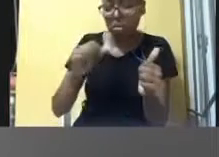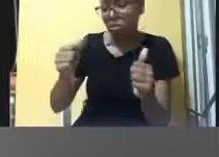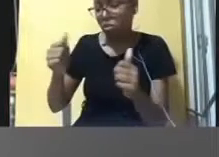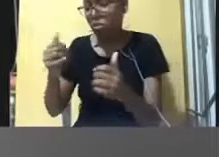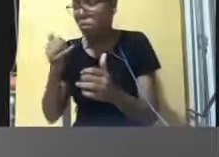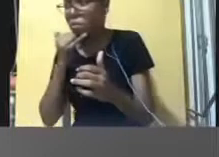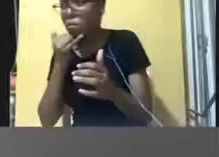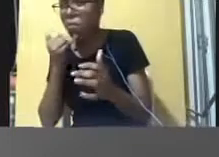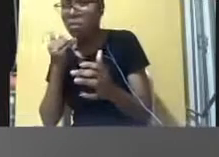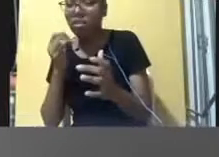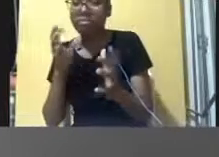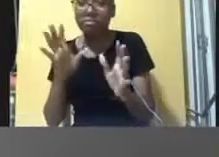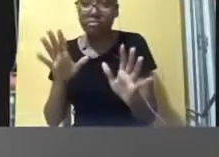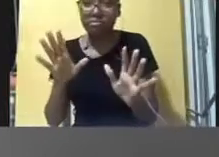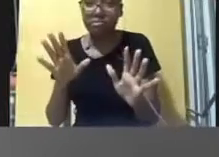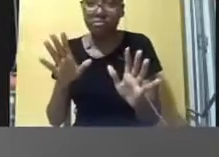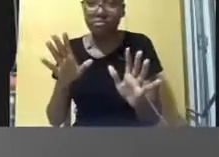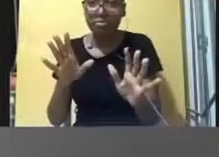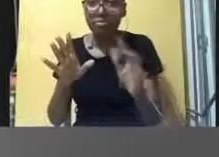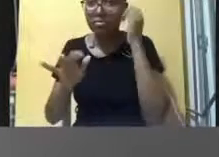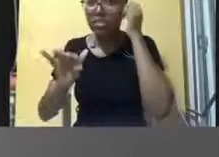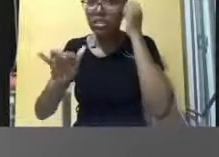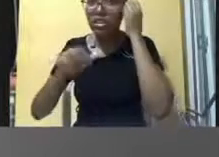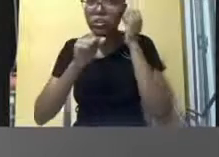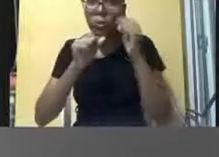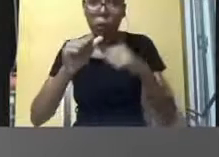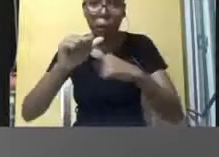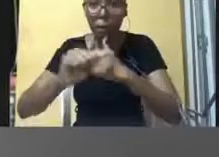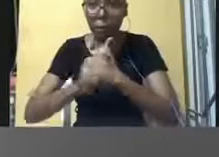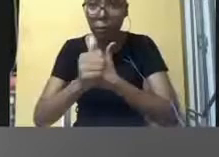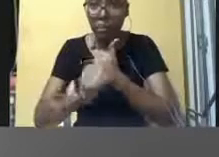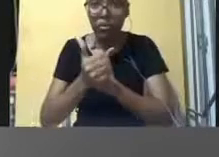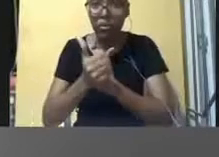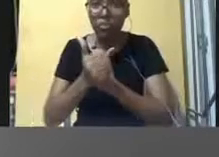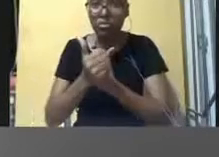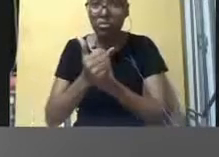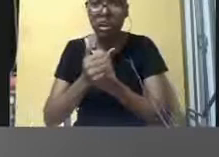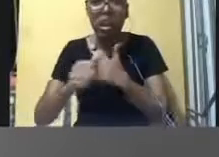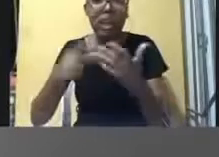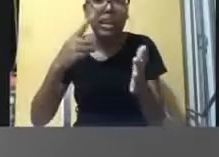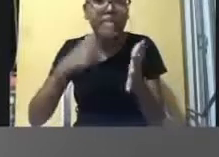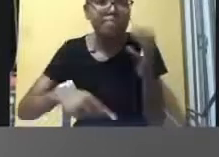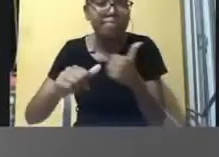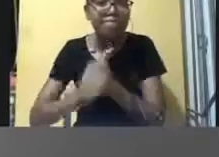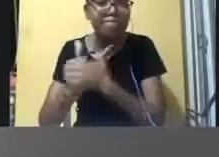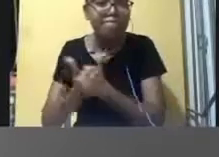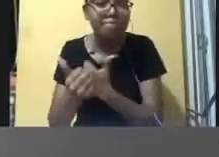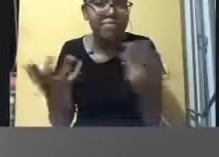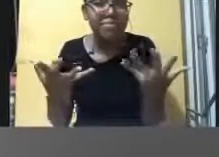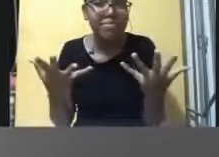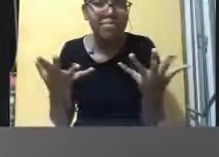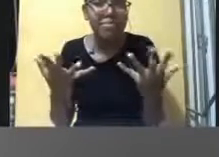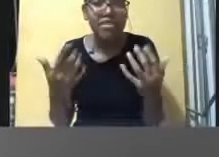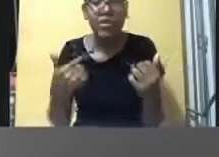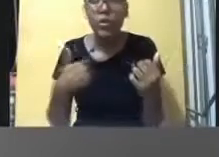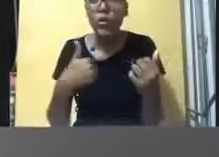peligro, sino más bien el no reconocerlo ni estar consciente de su